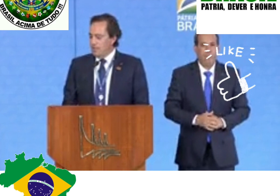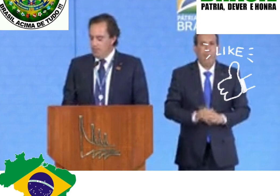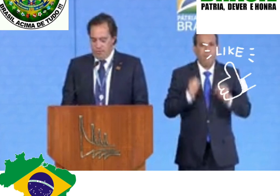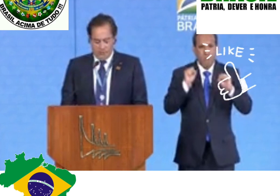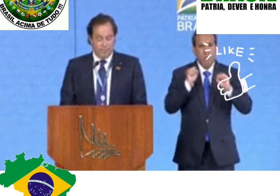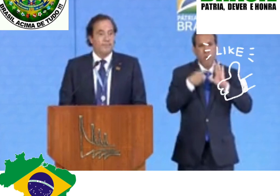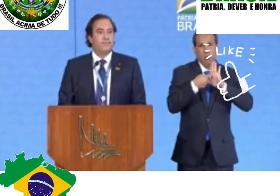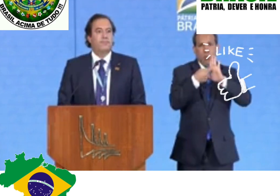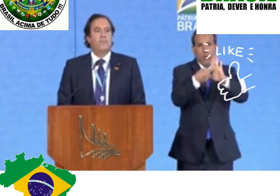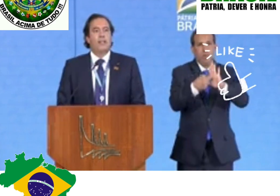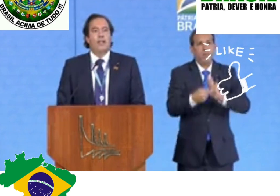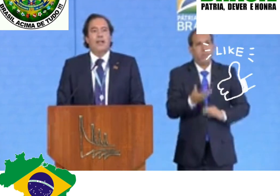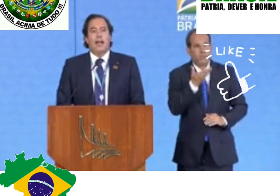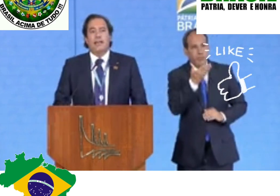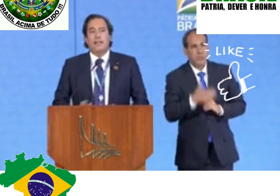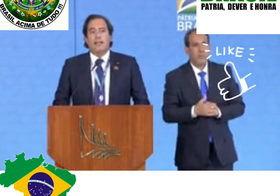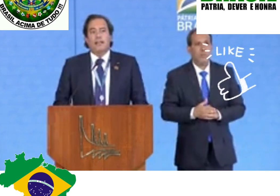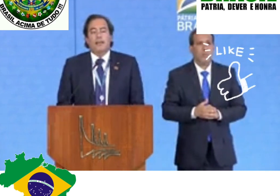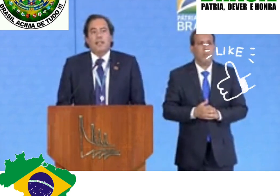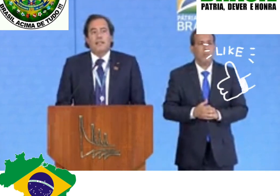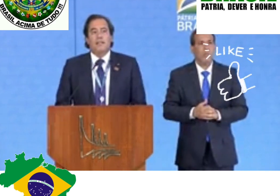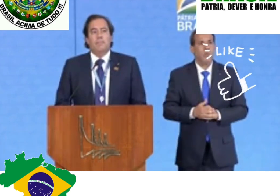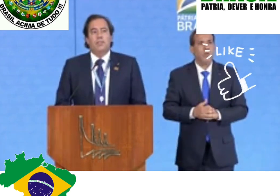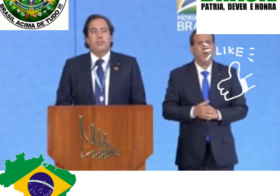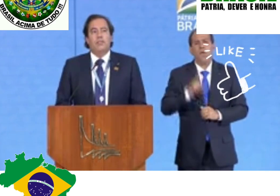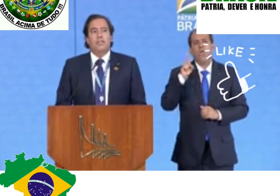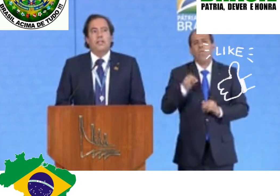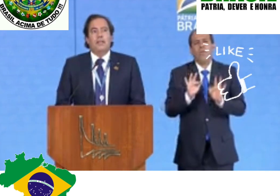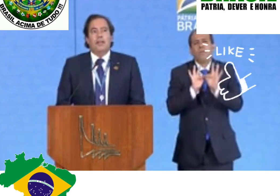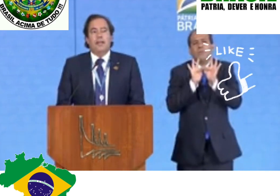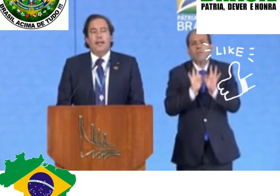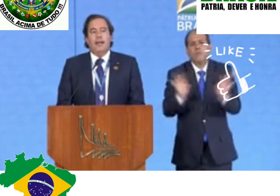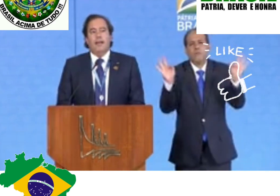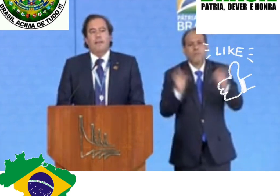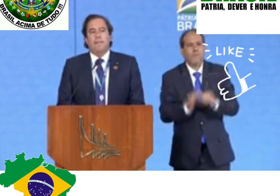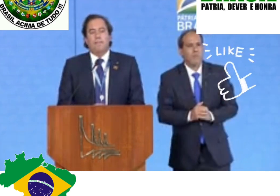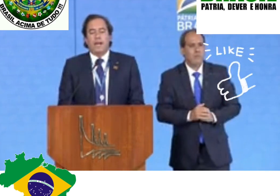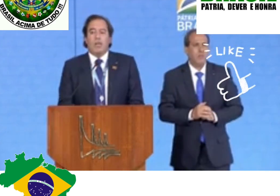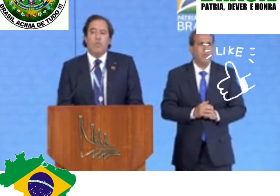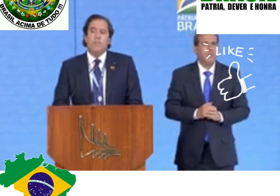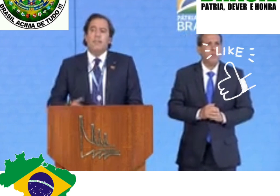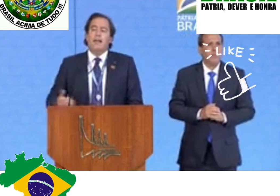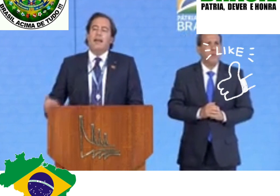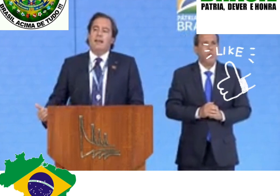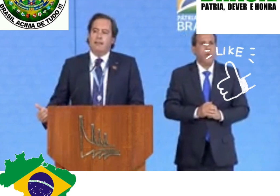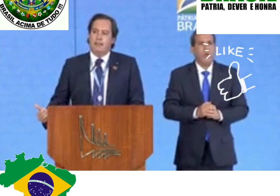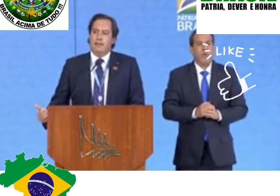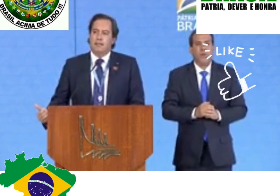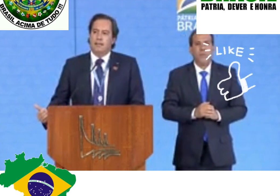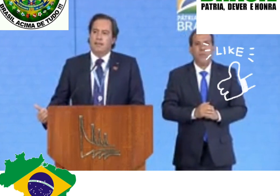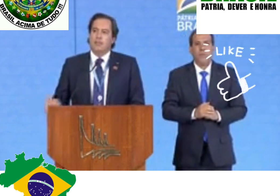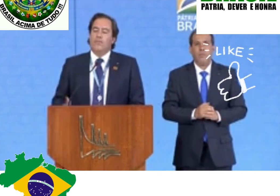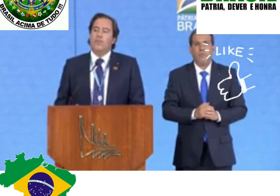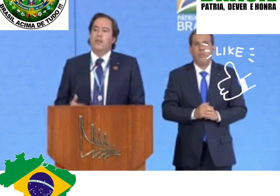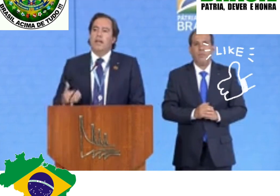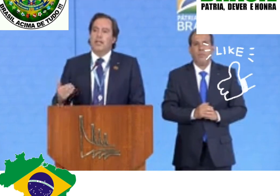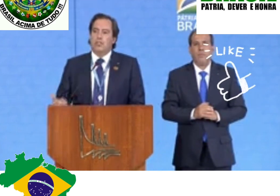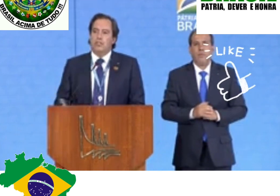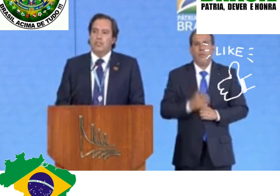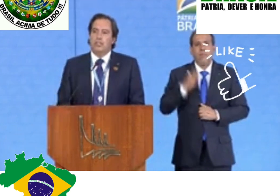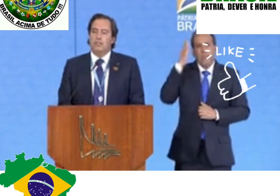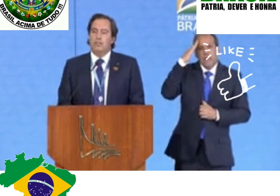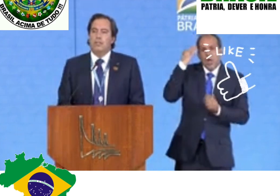Pode passar, por favor. Aqui é bem simples. Para culminar no que